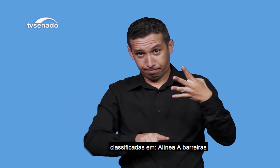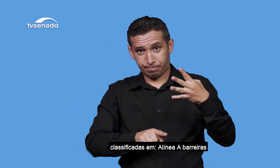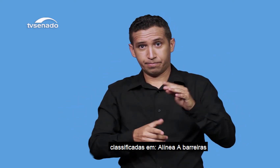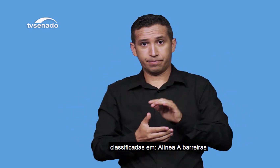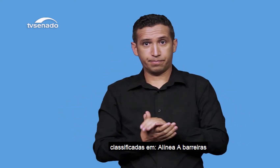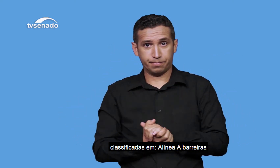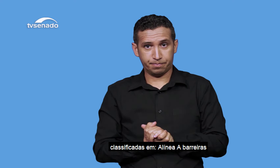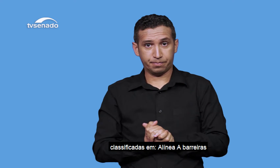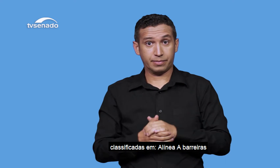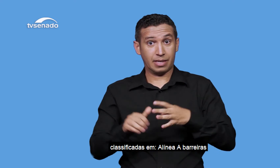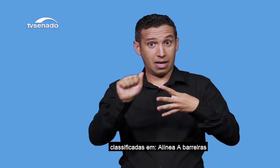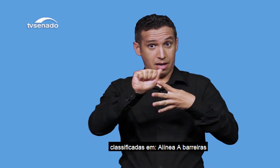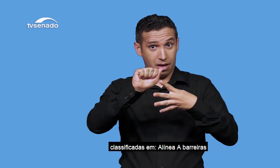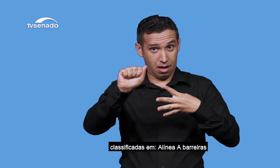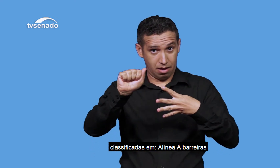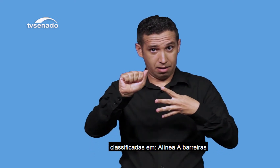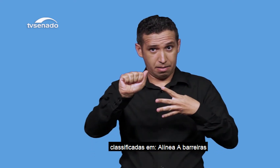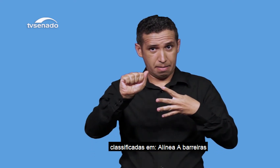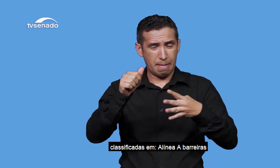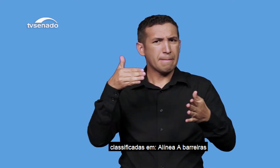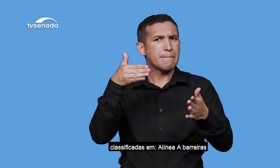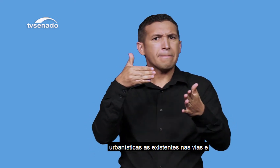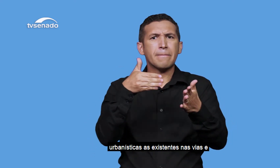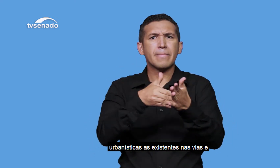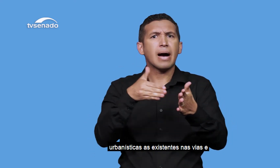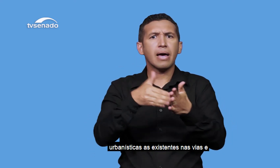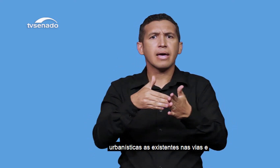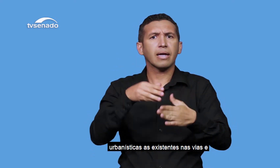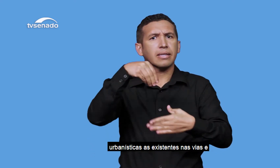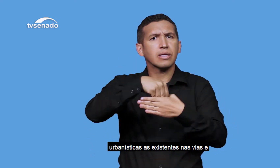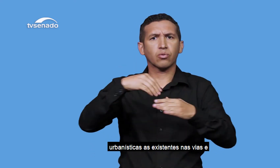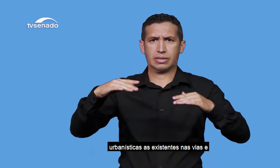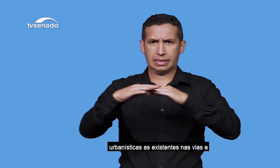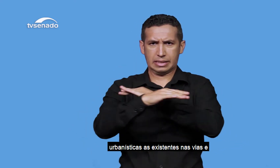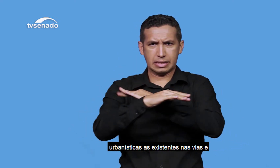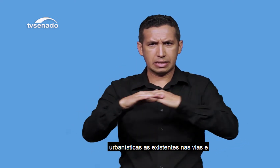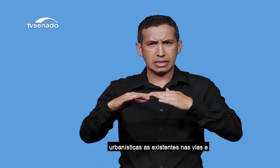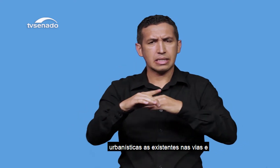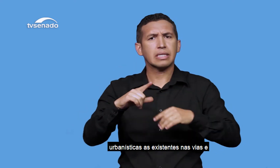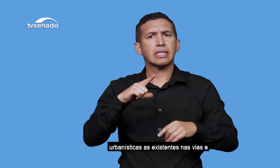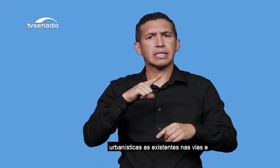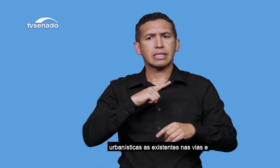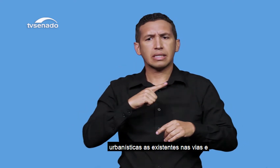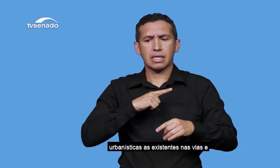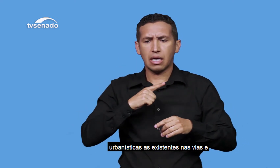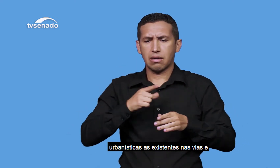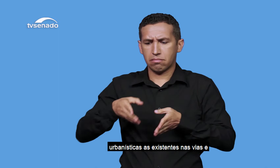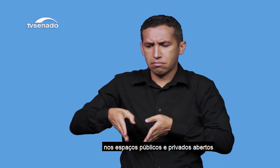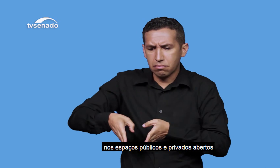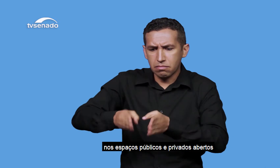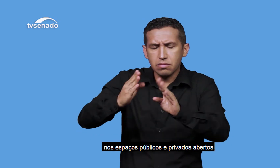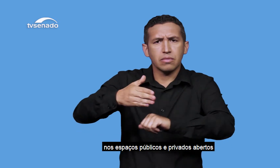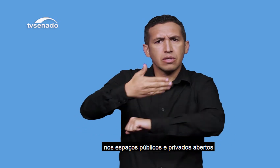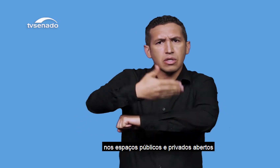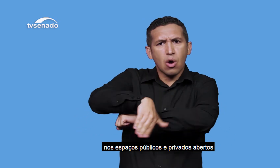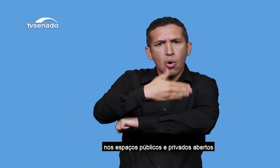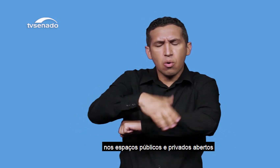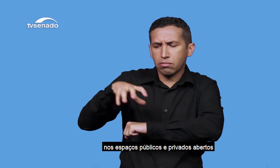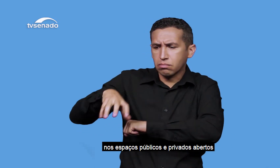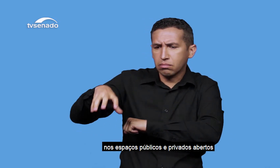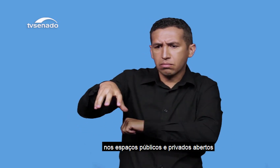em alínea a barreiras urbanísticas as existentes nas vias e nos espaços